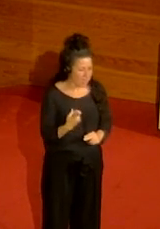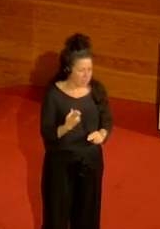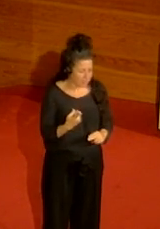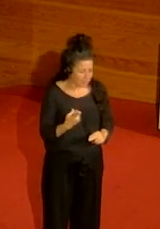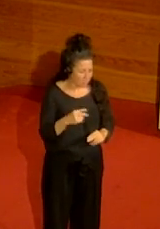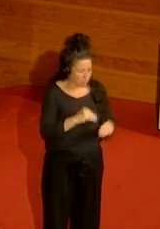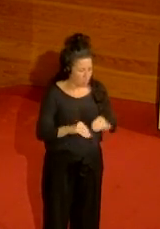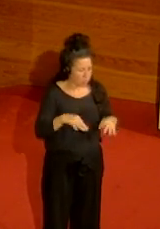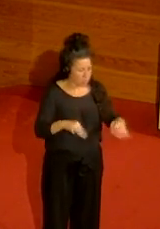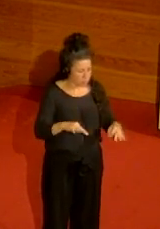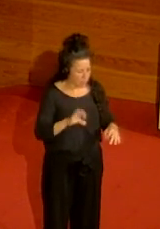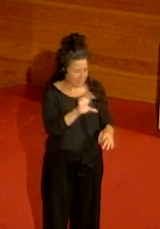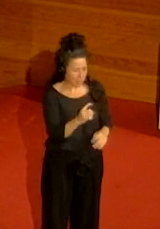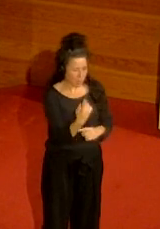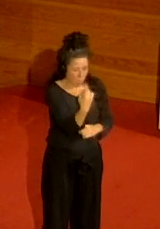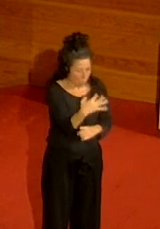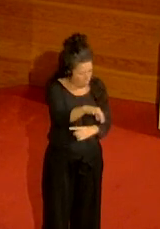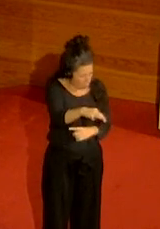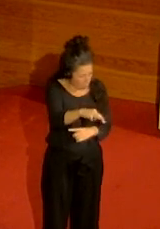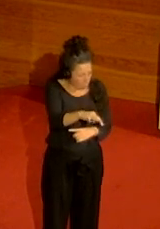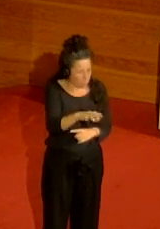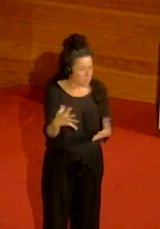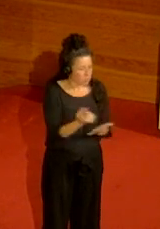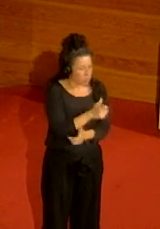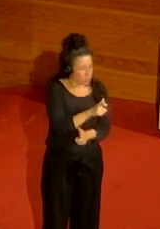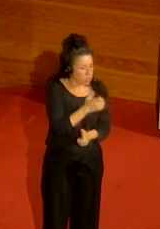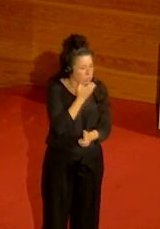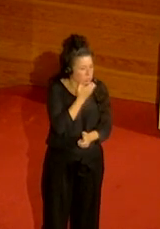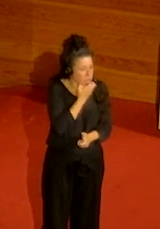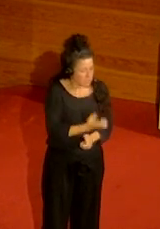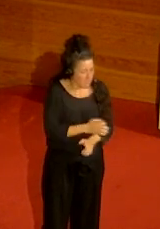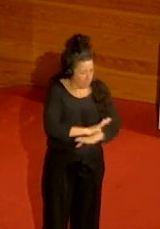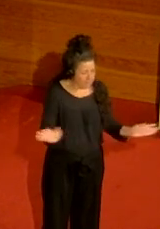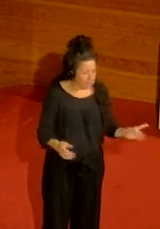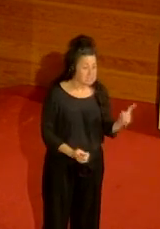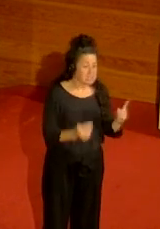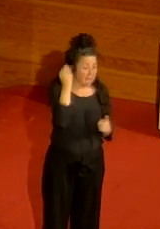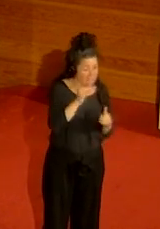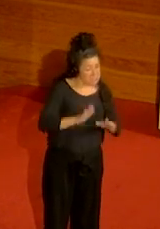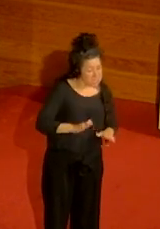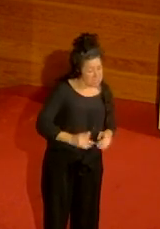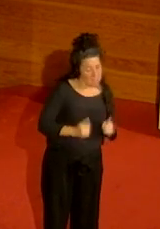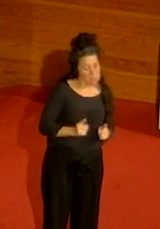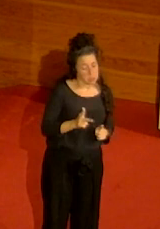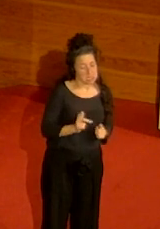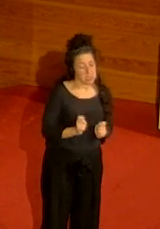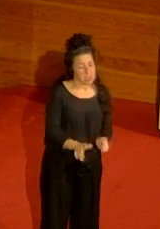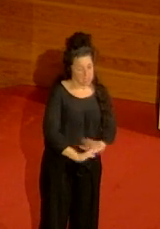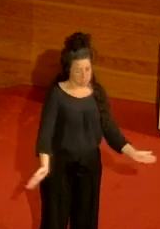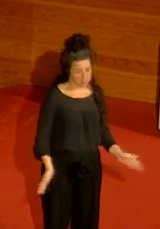esto todo va a ser Israel y Bueno pues los árabes que queden aquí pues ya les daremos algunos derechos y ya está